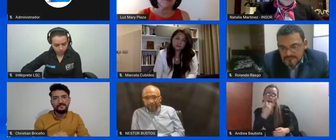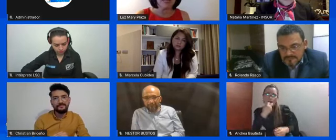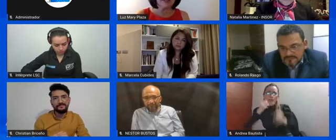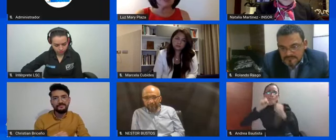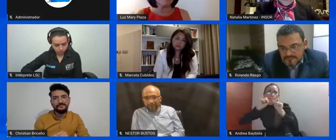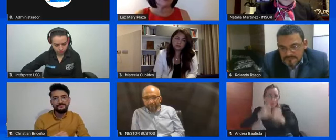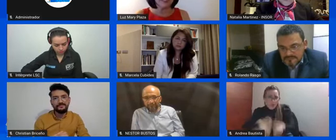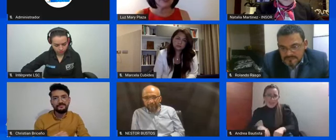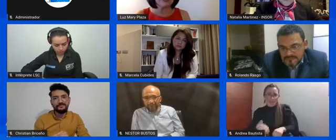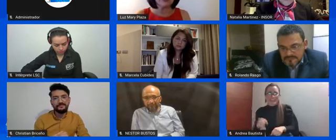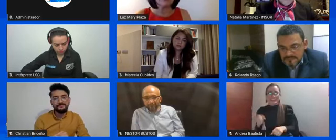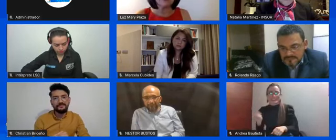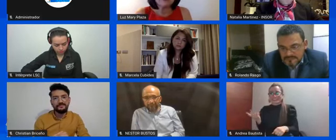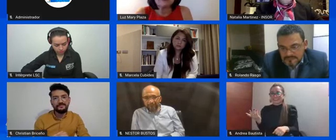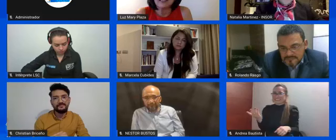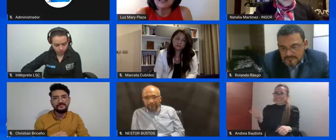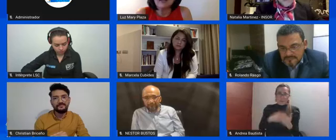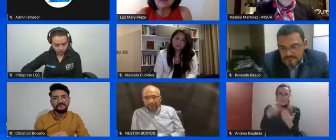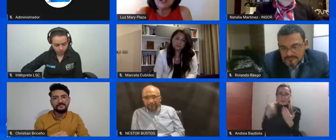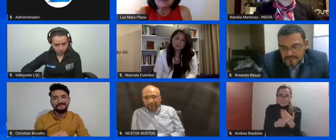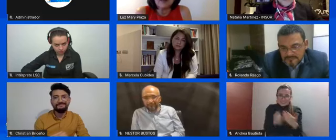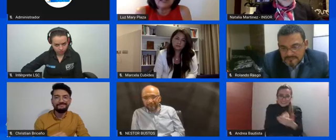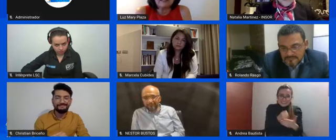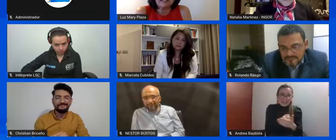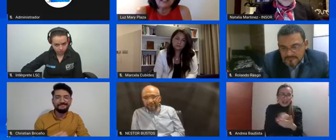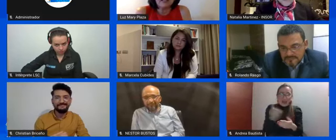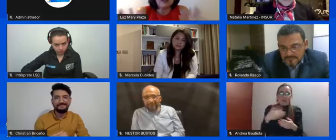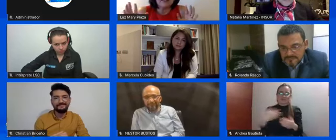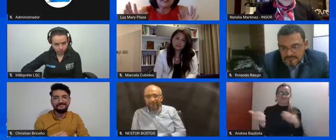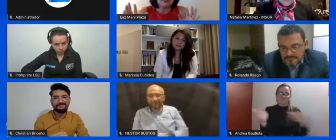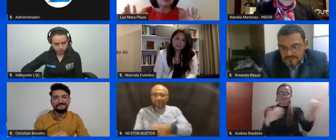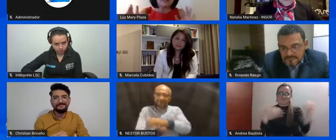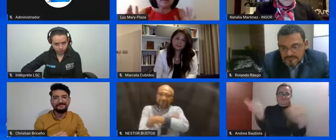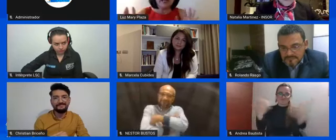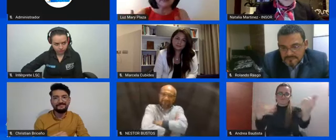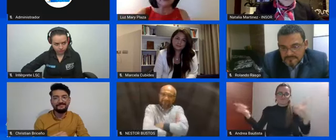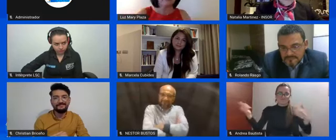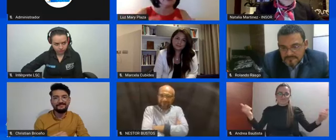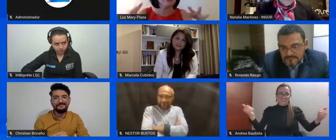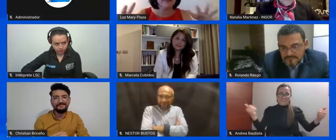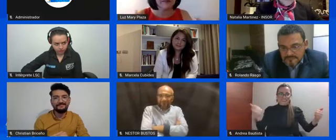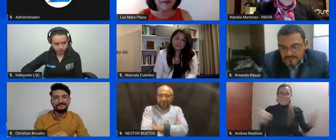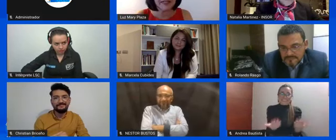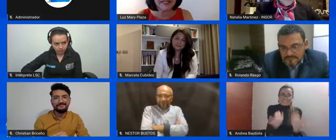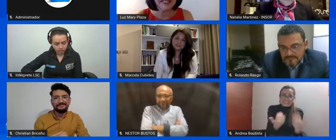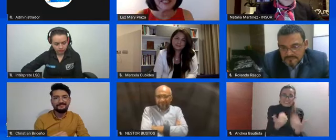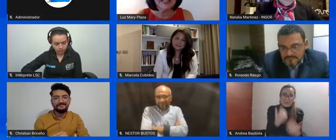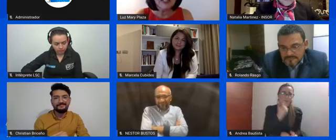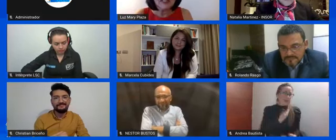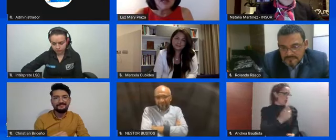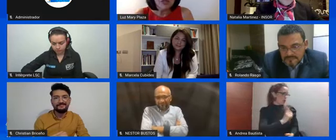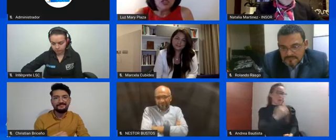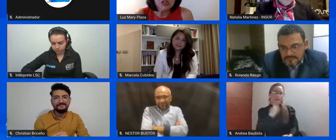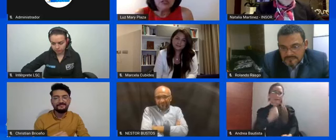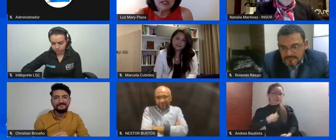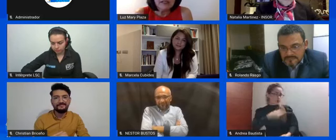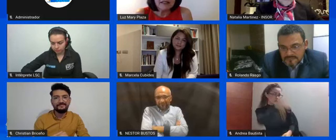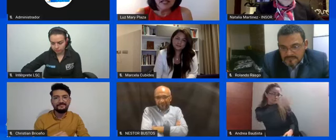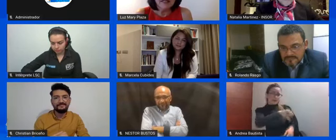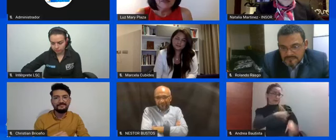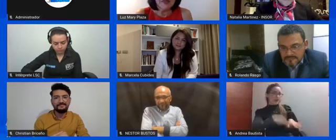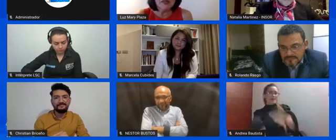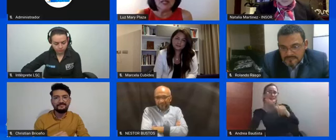hubo muchos enemigos del proyecto, entonces los niños se iban, pues los papás decían, ay, no, mire, dijeron que eso era malo, y se iban, ¿sí?